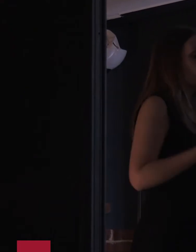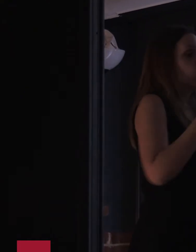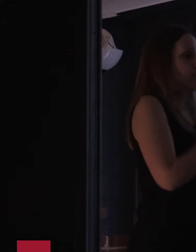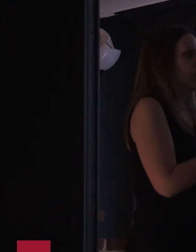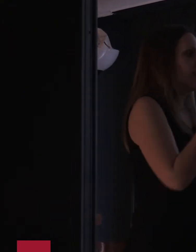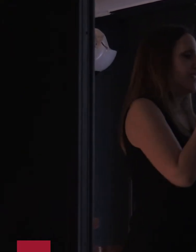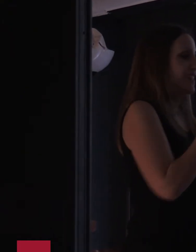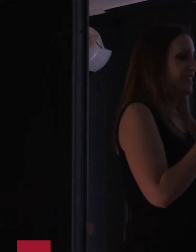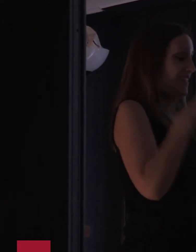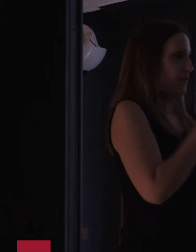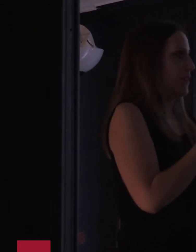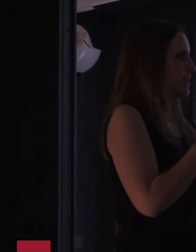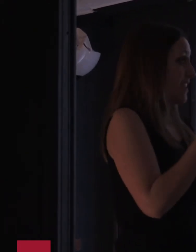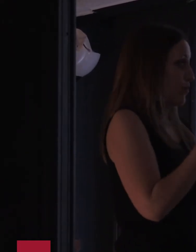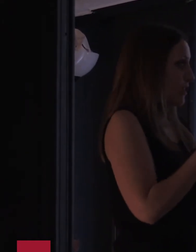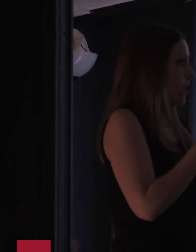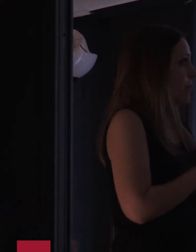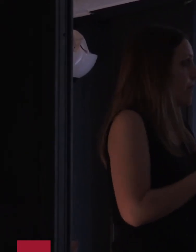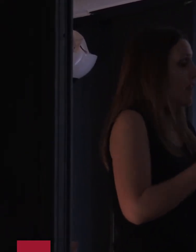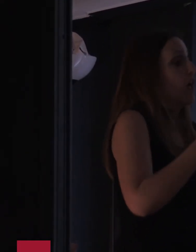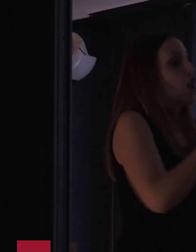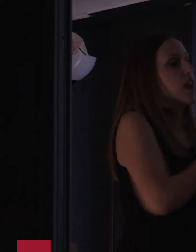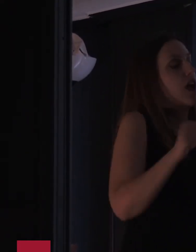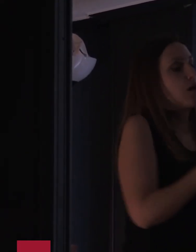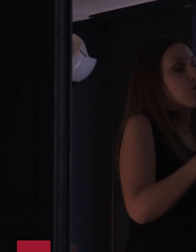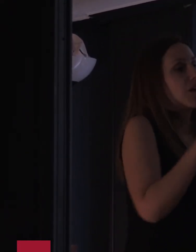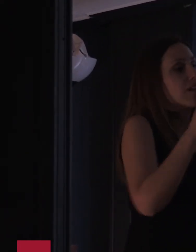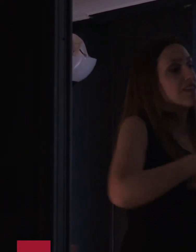meter un chispazo de voltaje que actúe a la bomba de sodio y potasio y no hay otra.